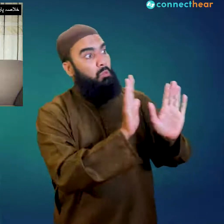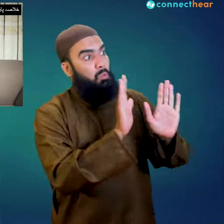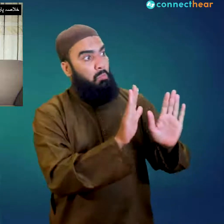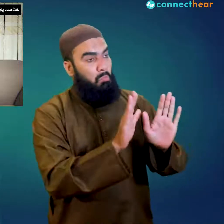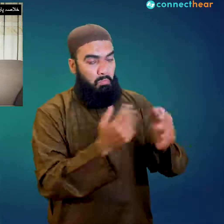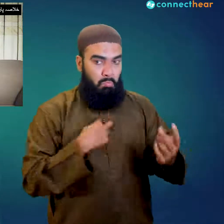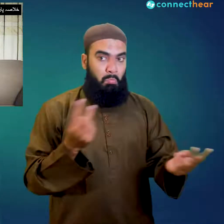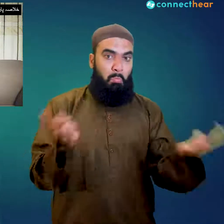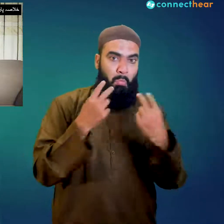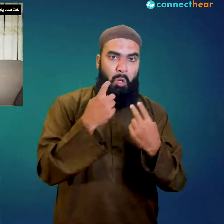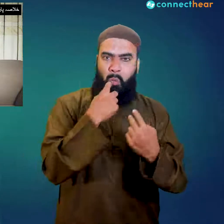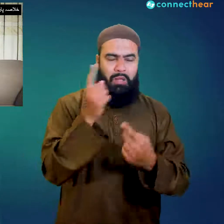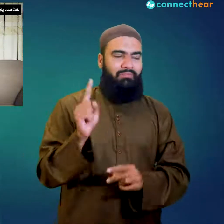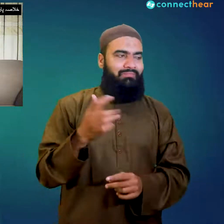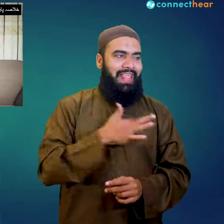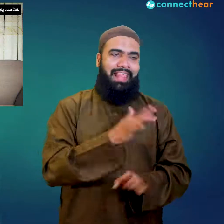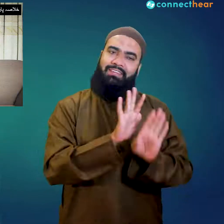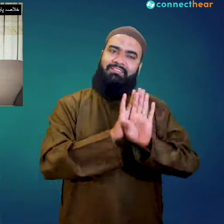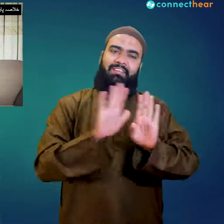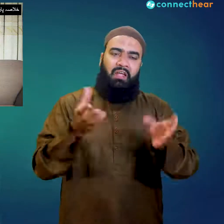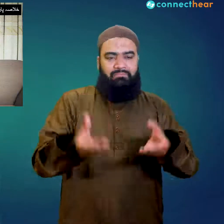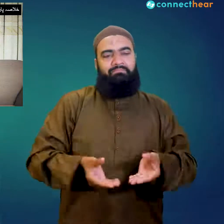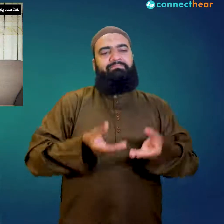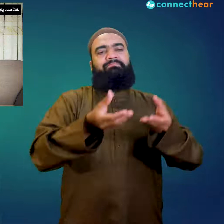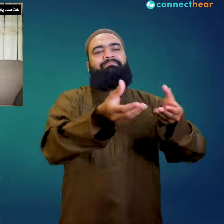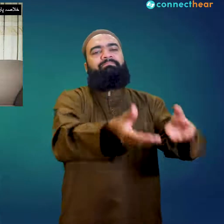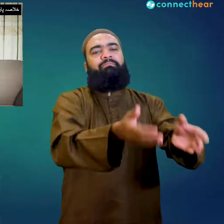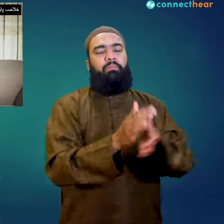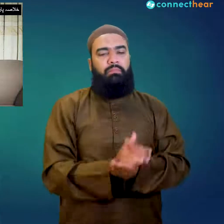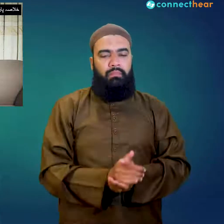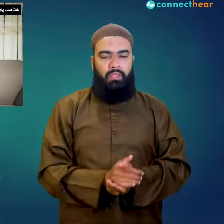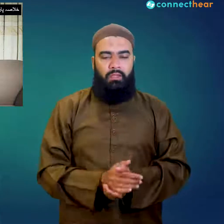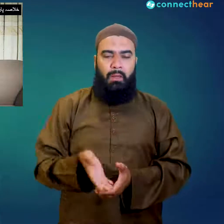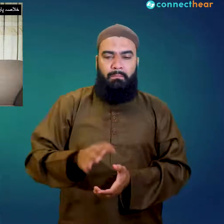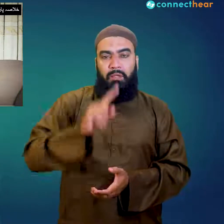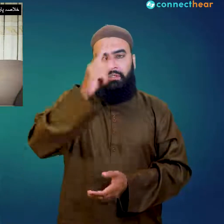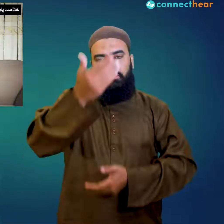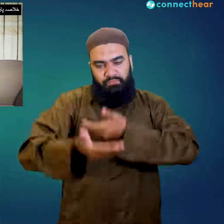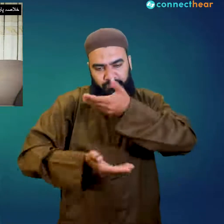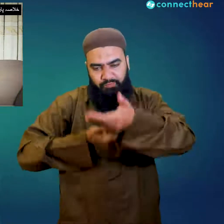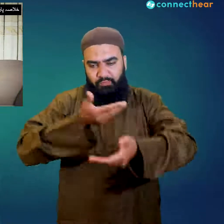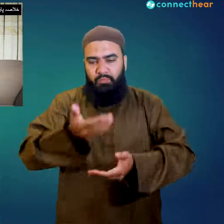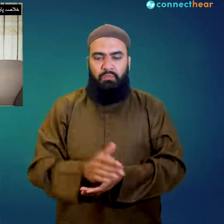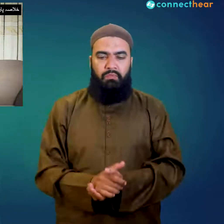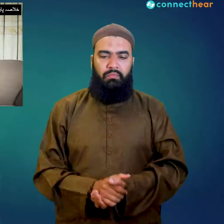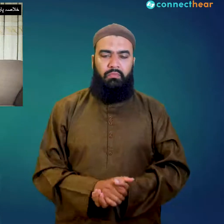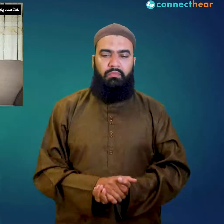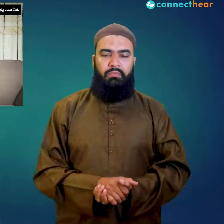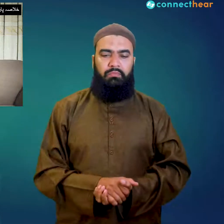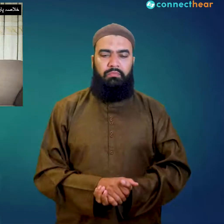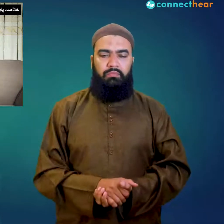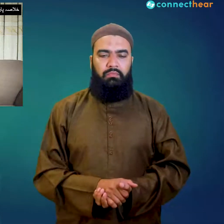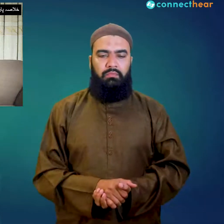آیت نمبر 96 میں فرمایا گیا ان اول بیت وضع